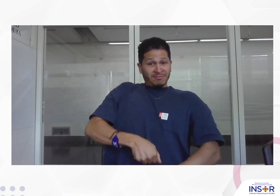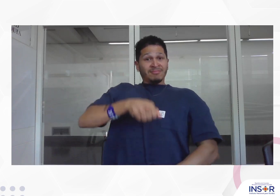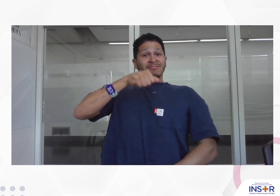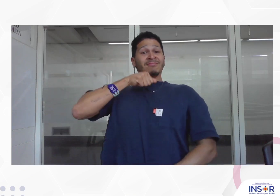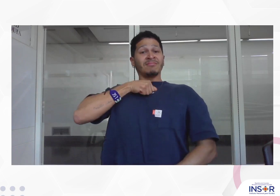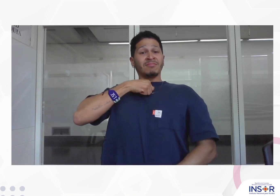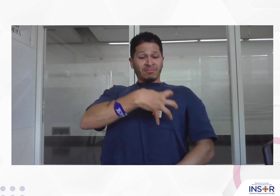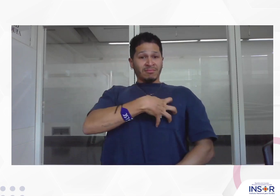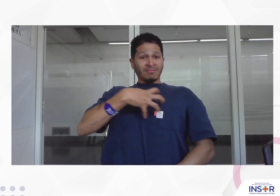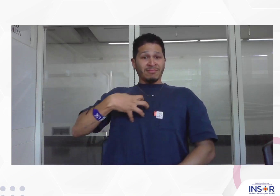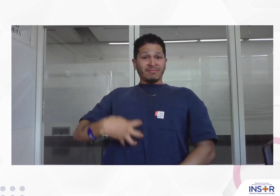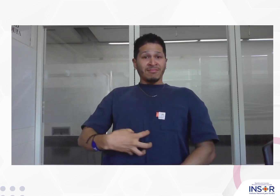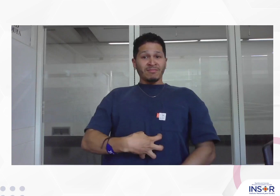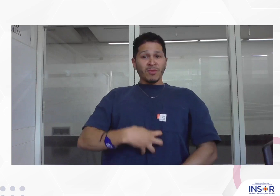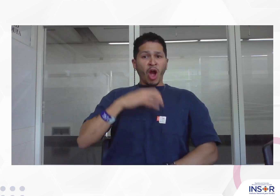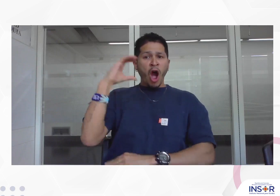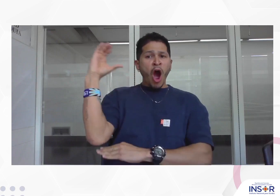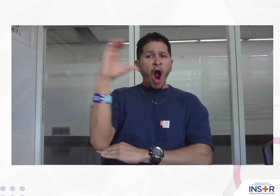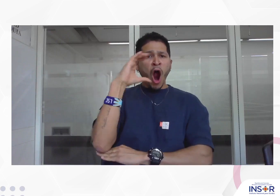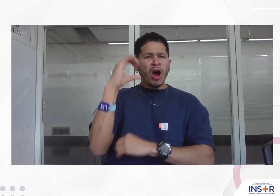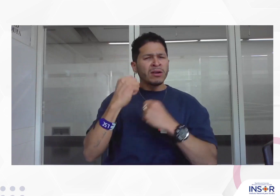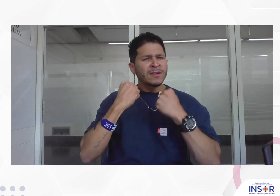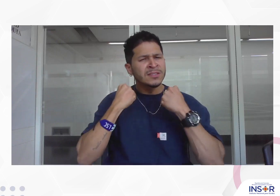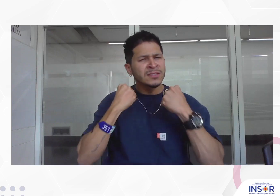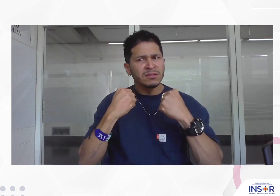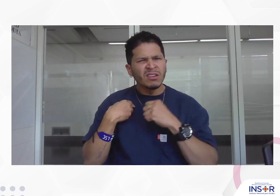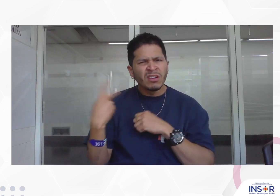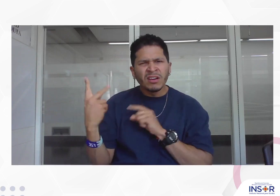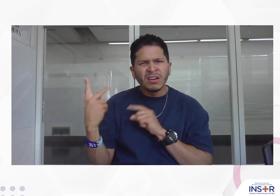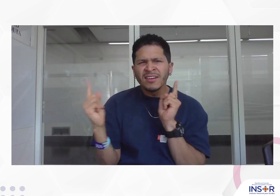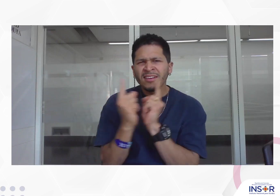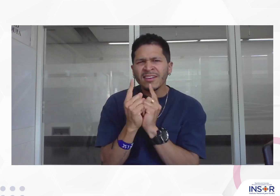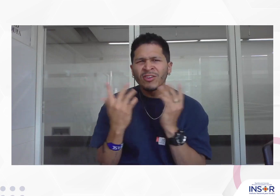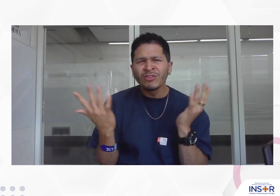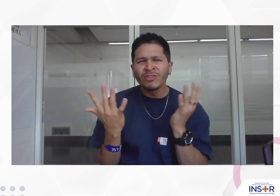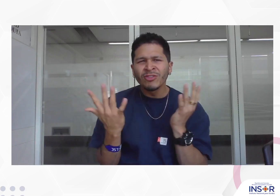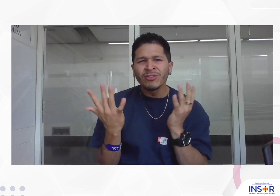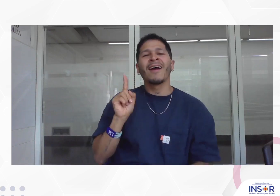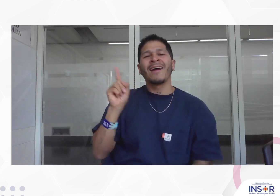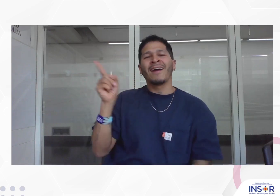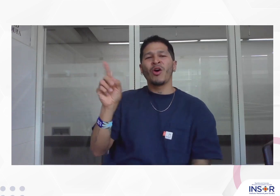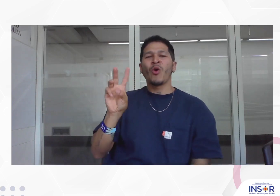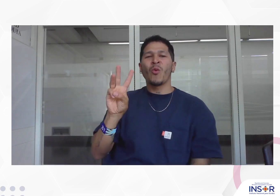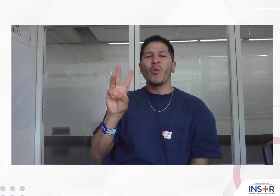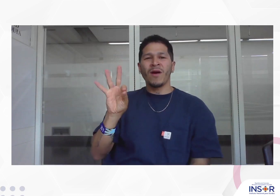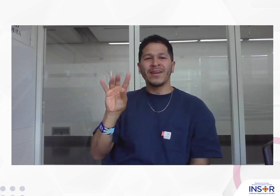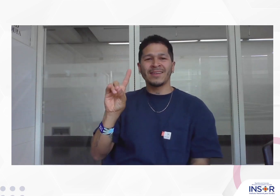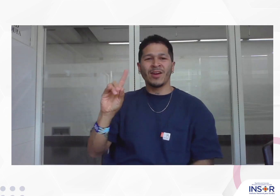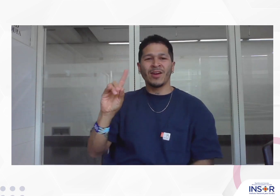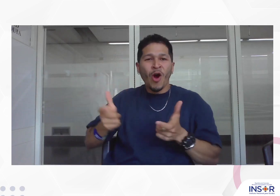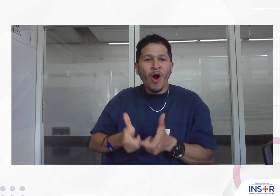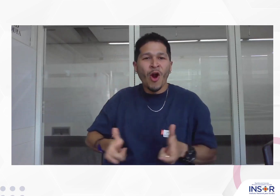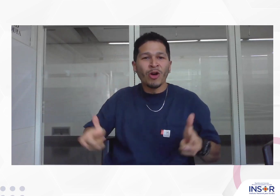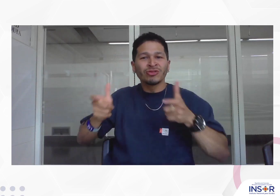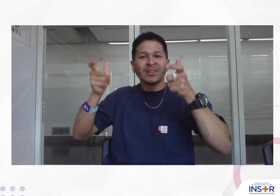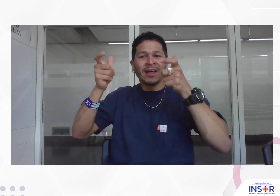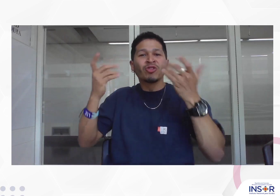tiene un gran reconocimiento en nuestro país. Y nosotros pues nos sentimos muy orgullosos